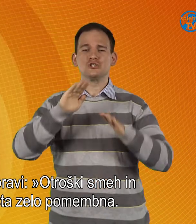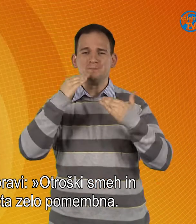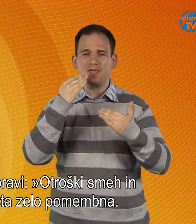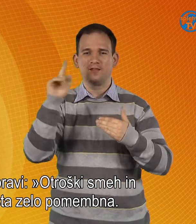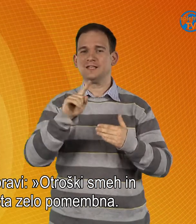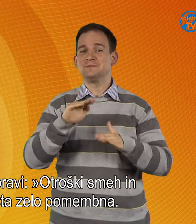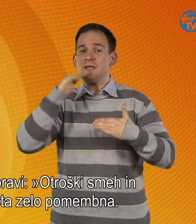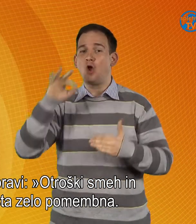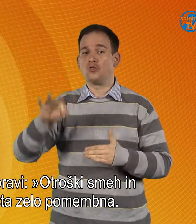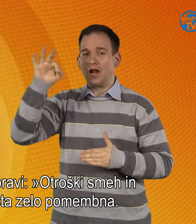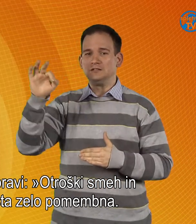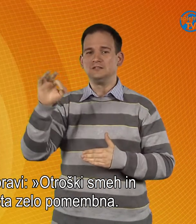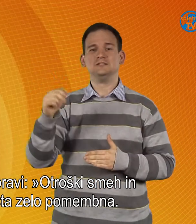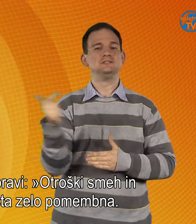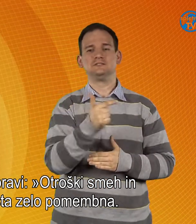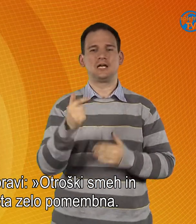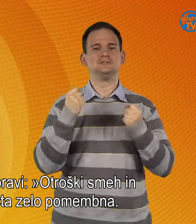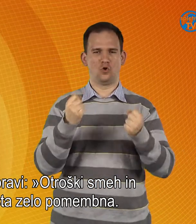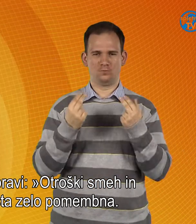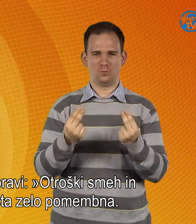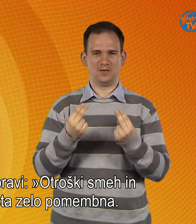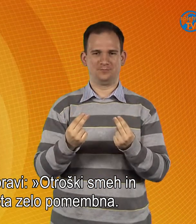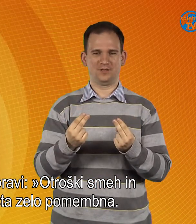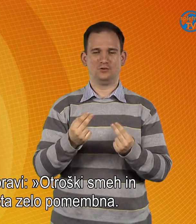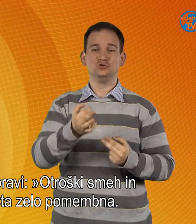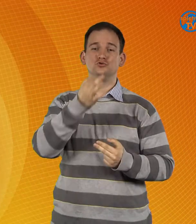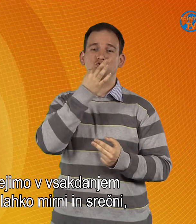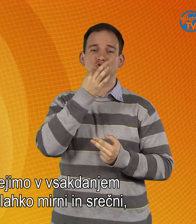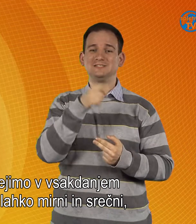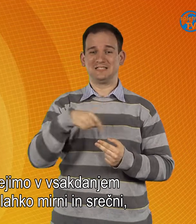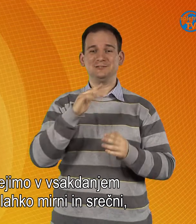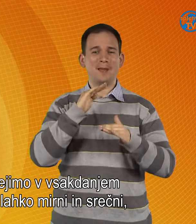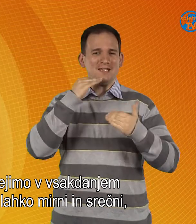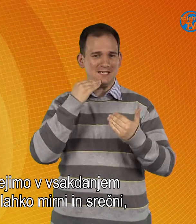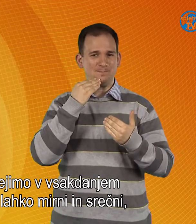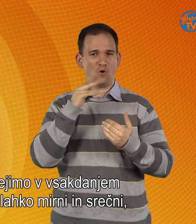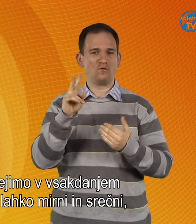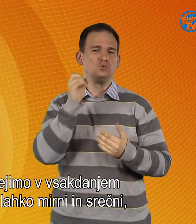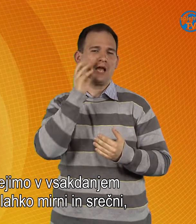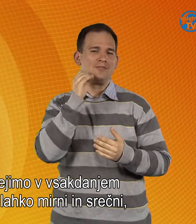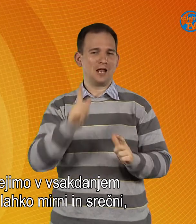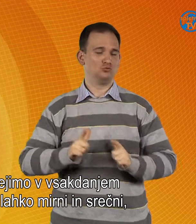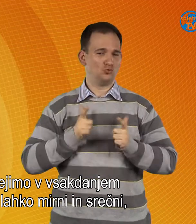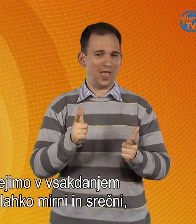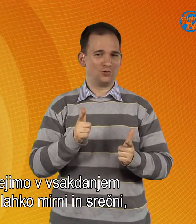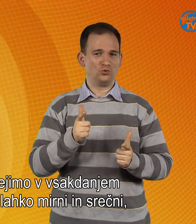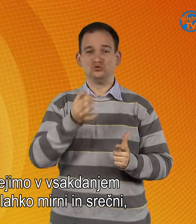"Otroški smeh in smeh odraslih sta zelo podobna. Če se lahko smejimo v vsakdanjem življenju, če smo